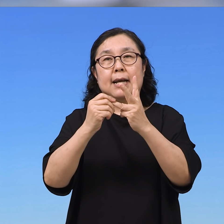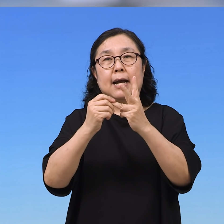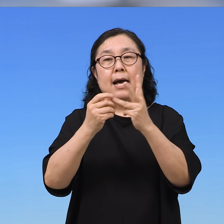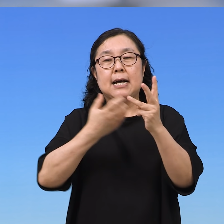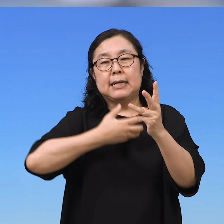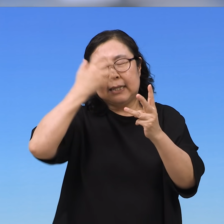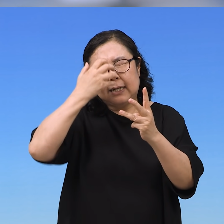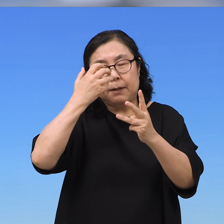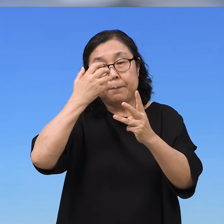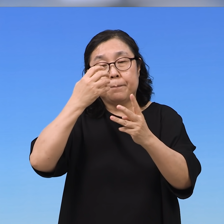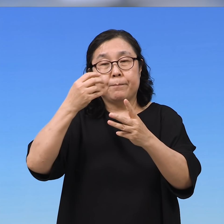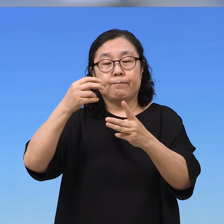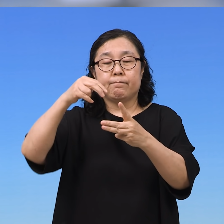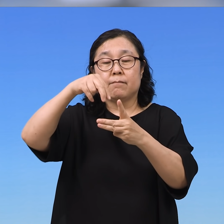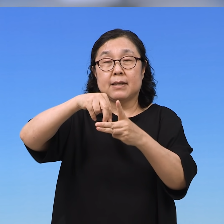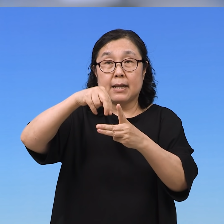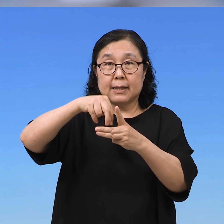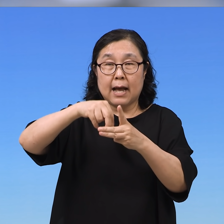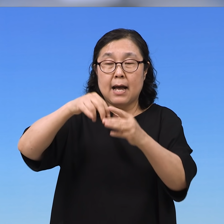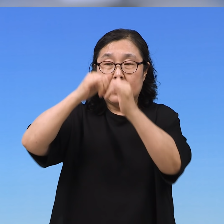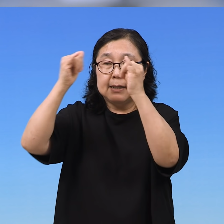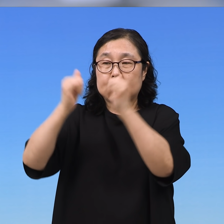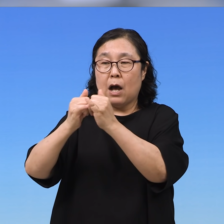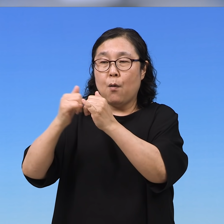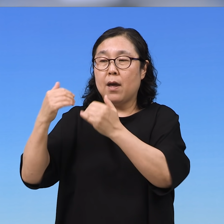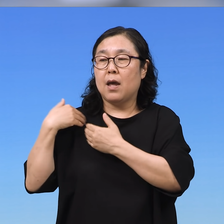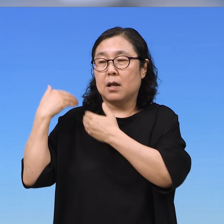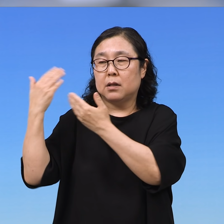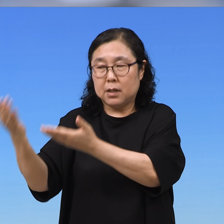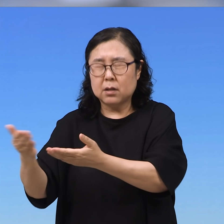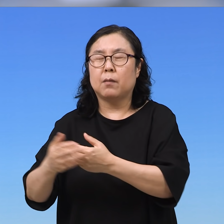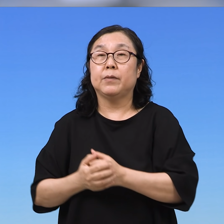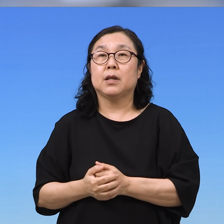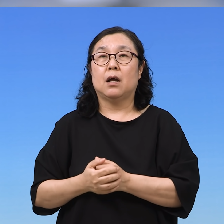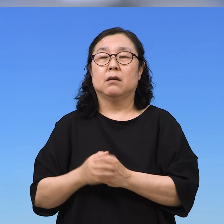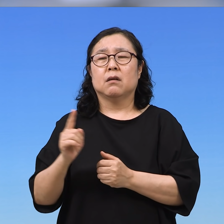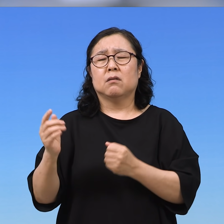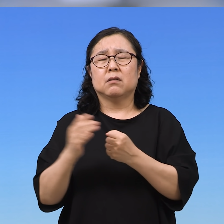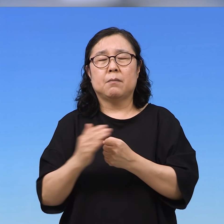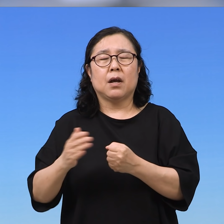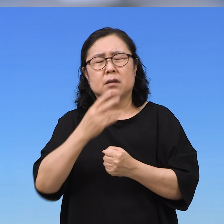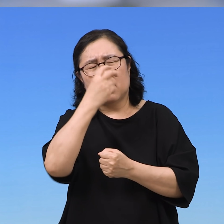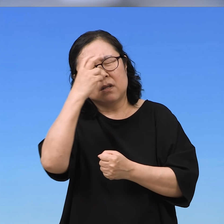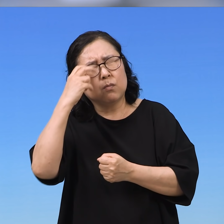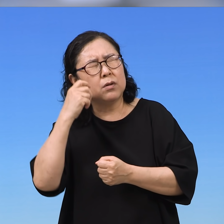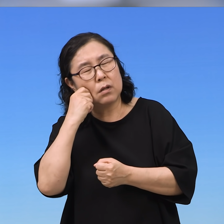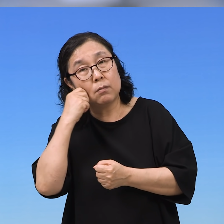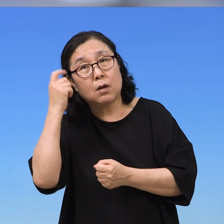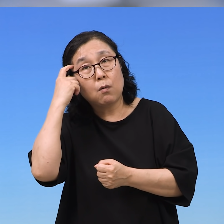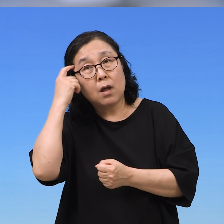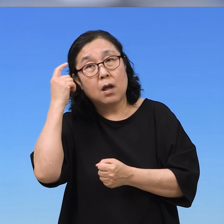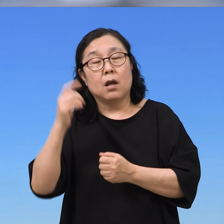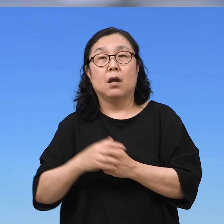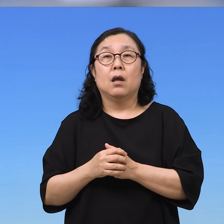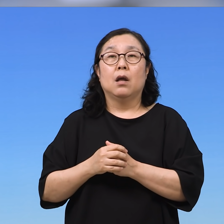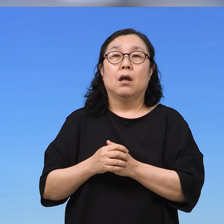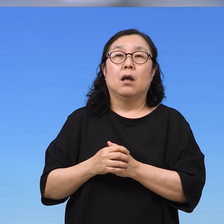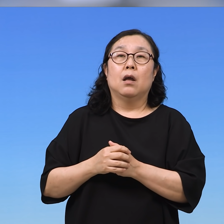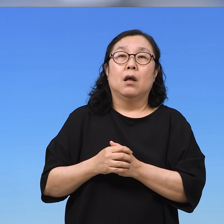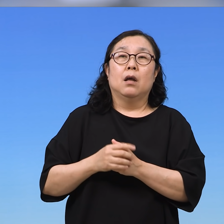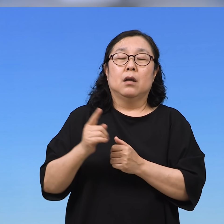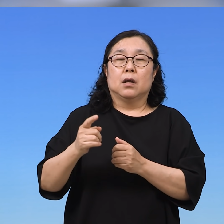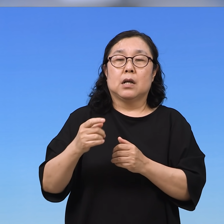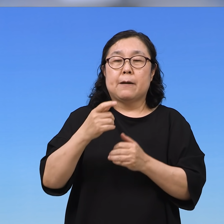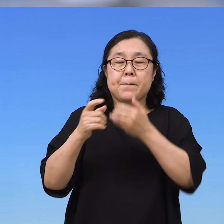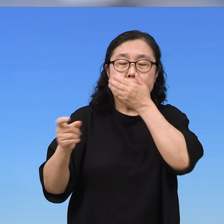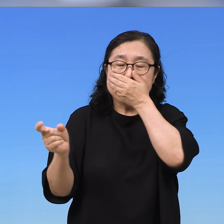환원이에요. 사실은요, 드림센터 사회 환원 문제를 가지고 제가 잠을 이루지 못했습니다. 왜냐하니까 저기에